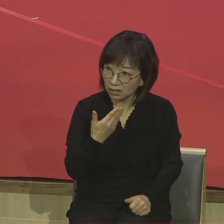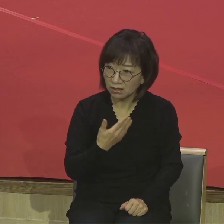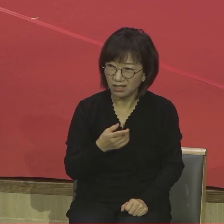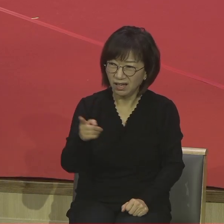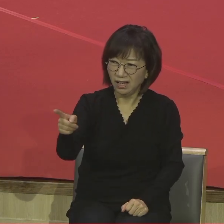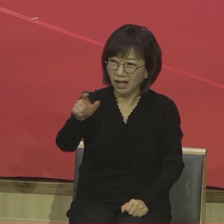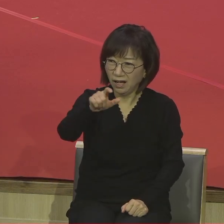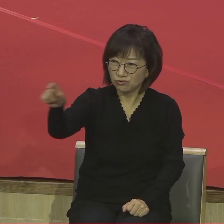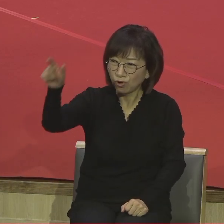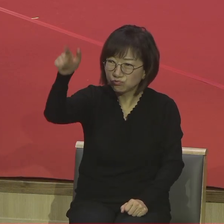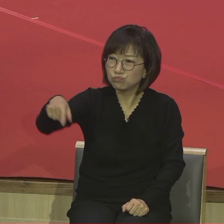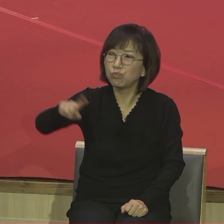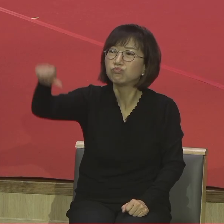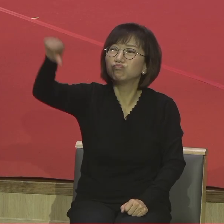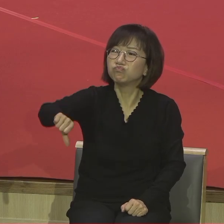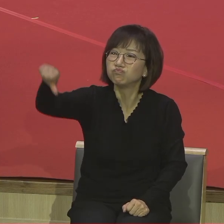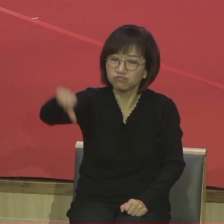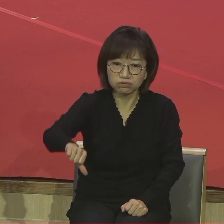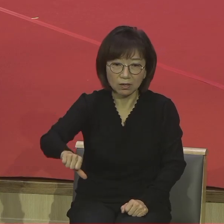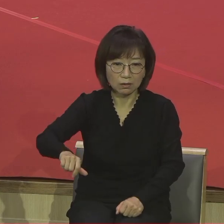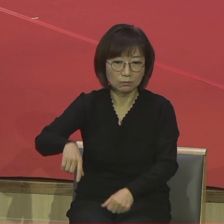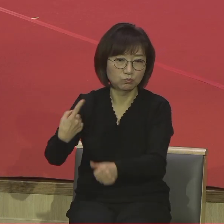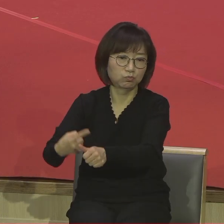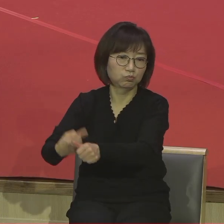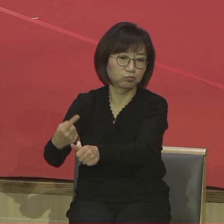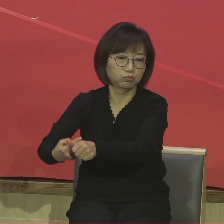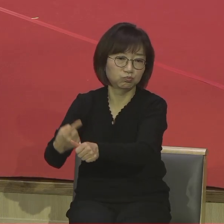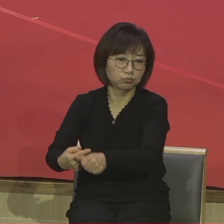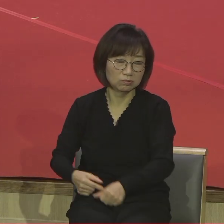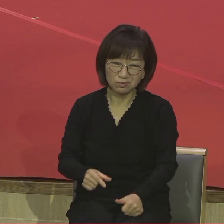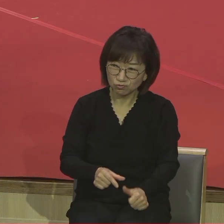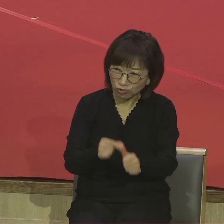저주받은 상징인데 그것이 그때 구원이 되겠느냐?